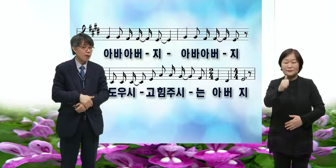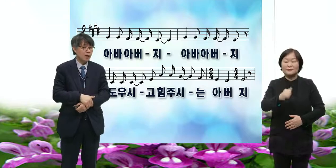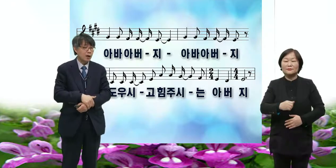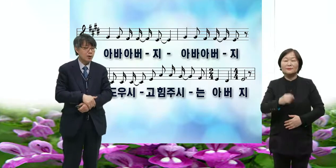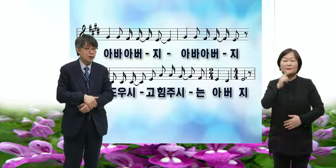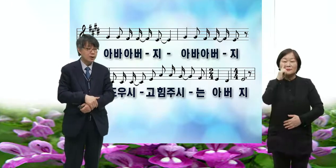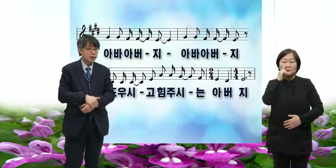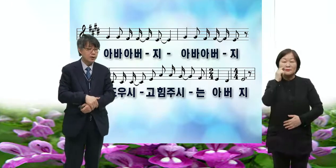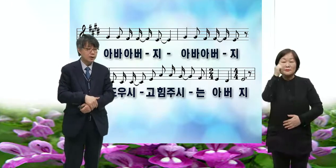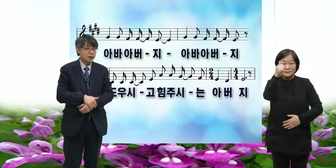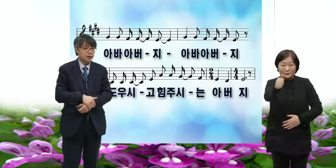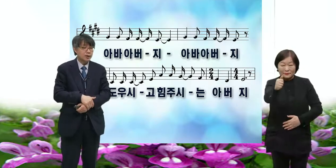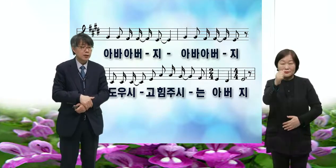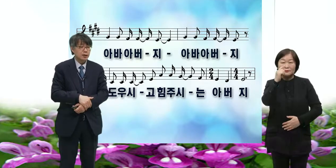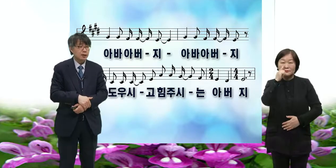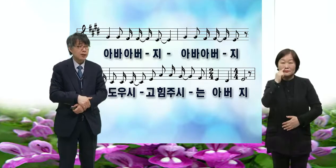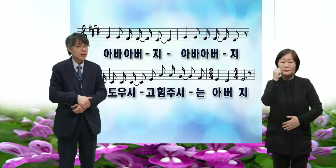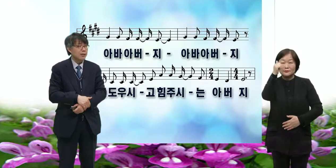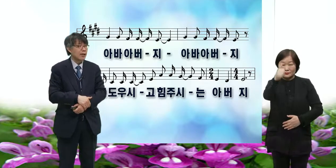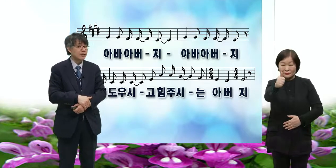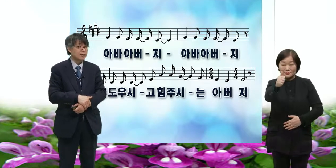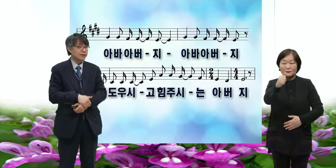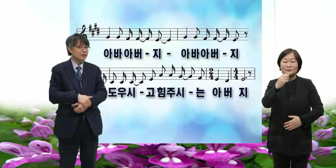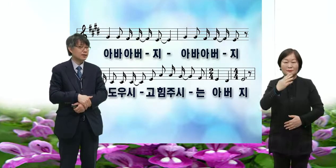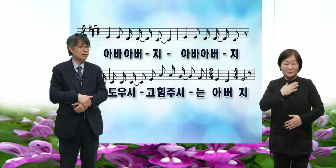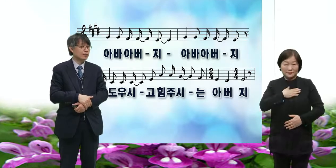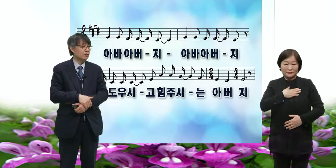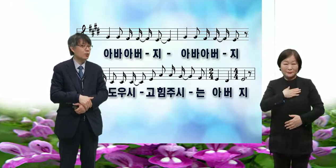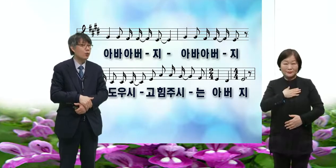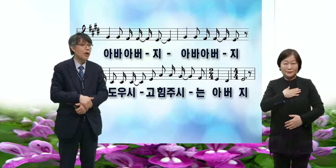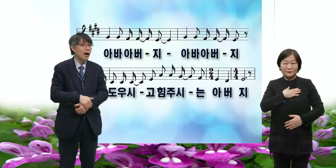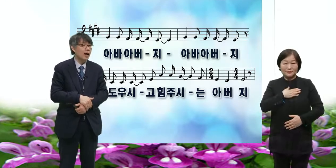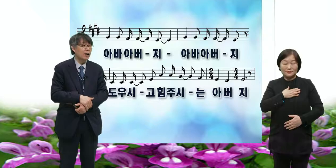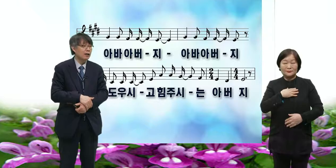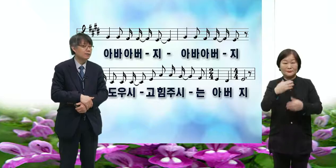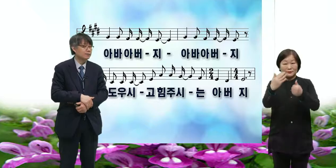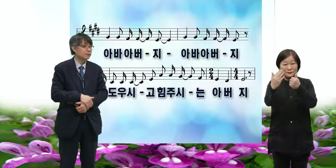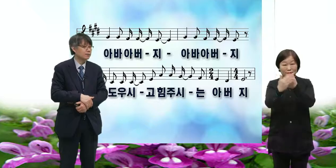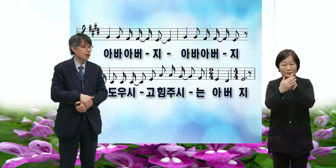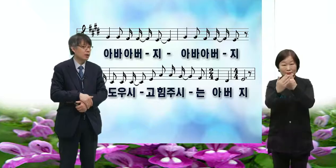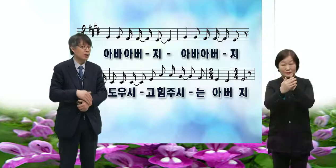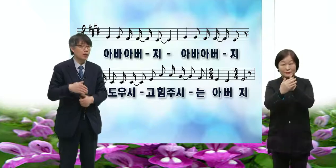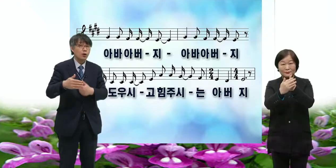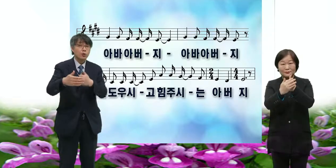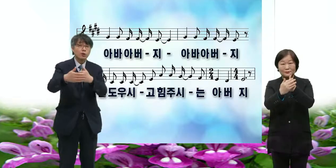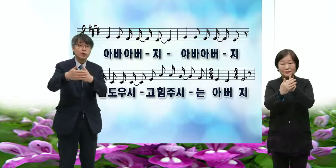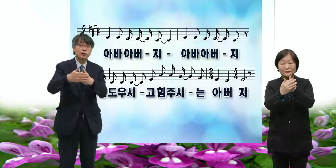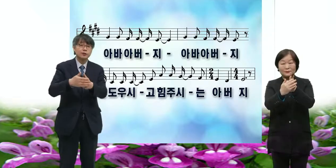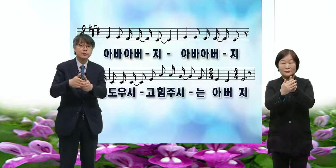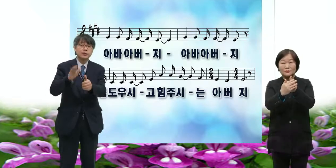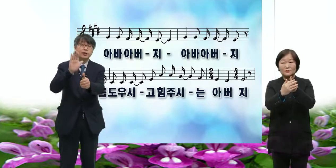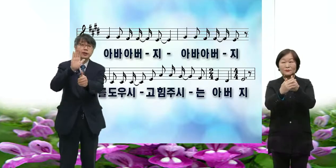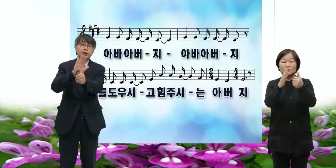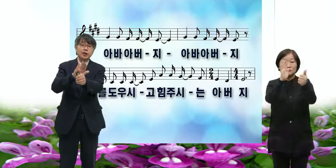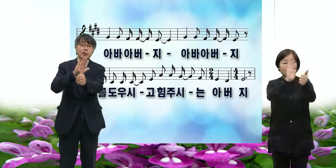아바, 아버지. 나를 돕다. 네. 돕는 거는 이렇게 하면